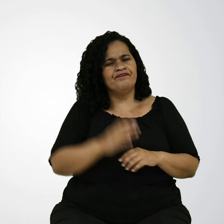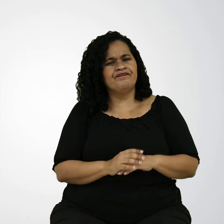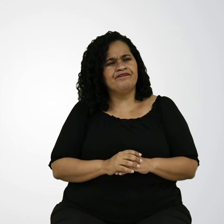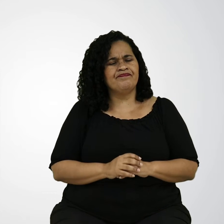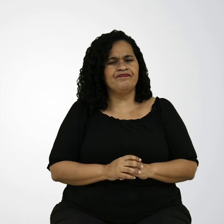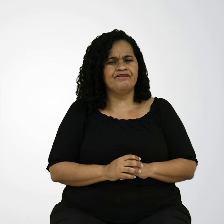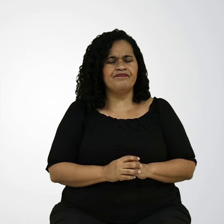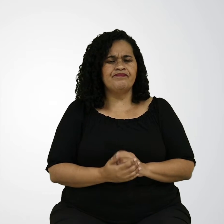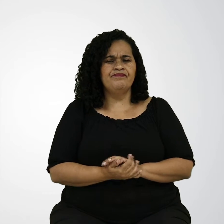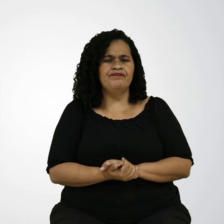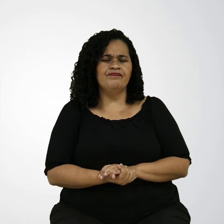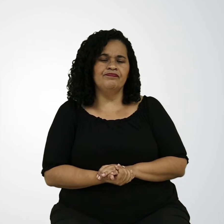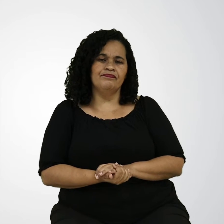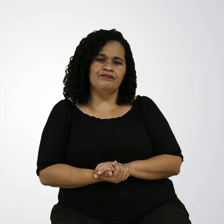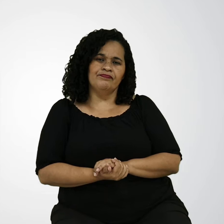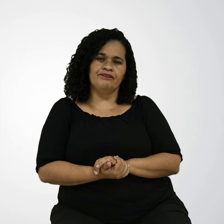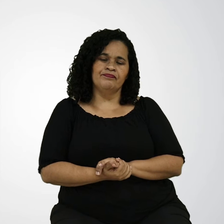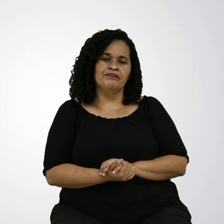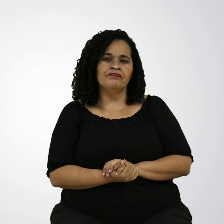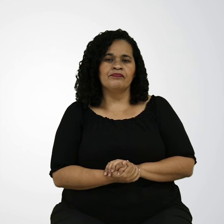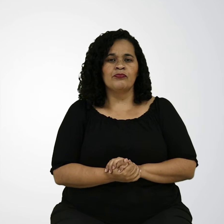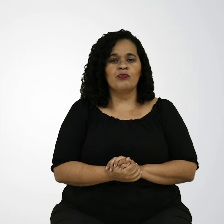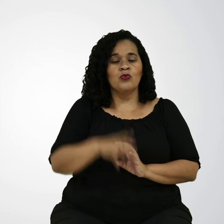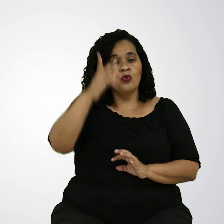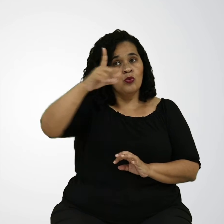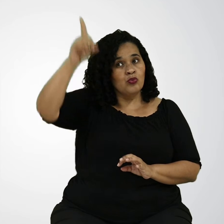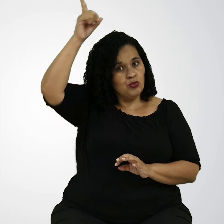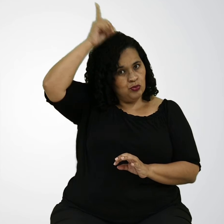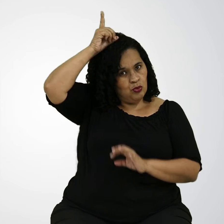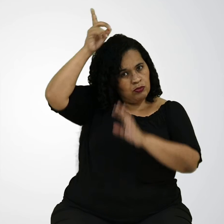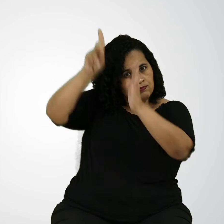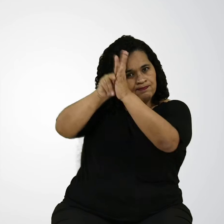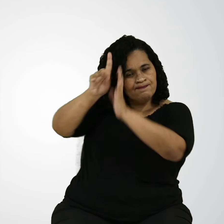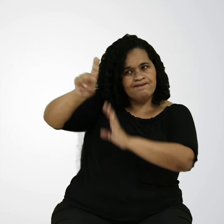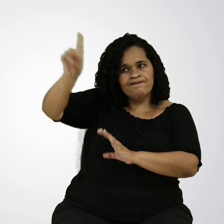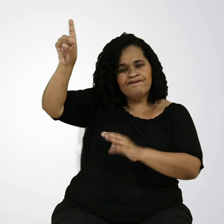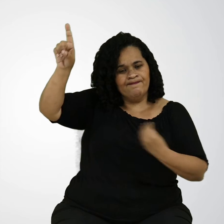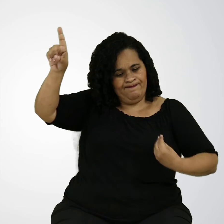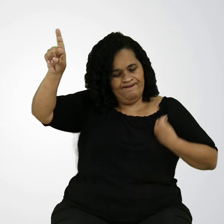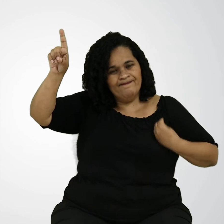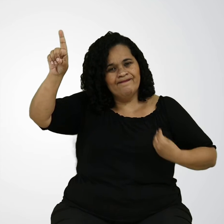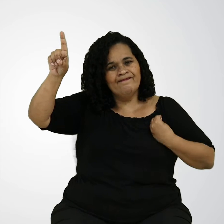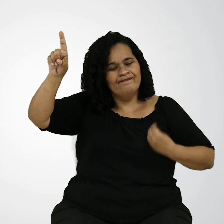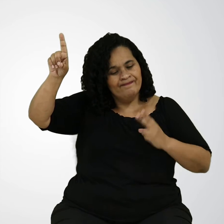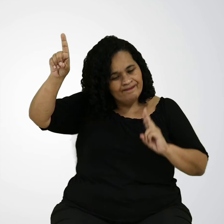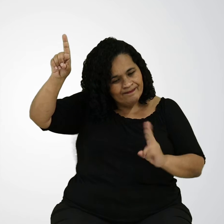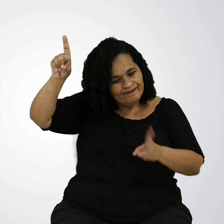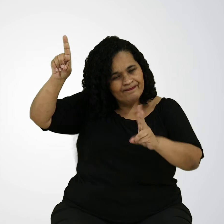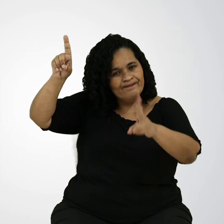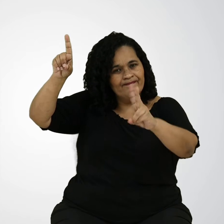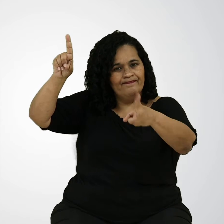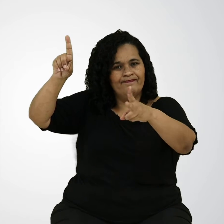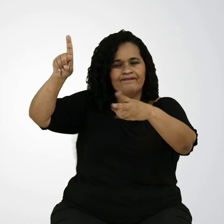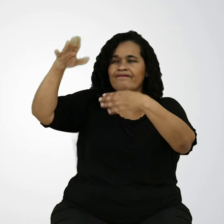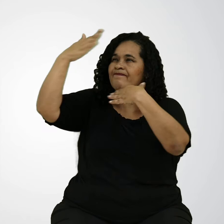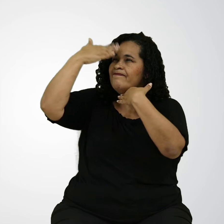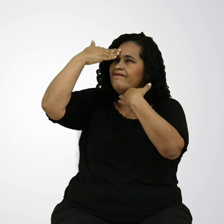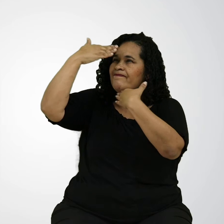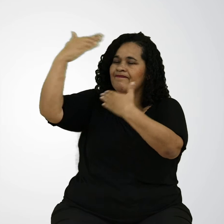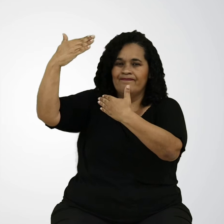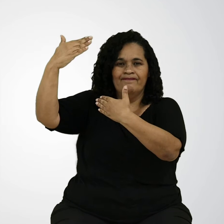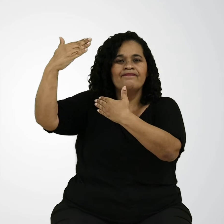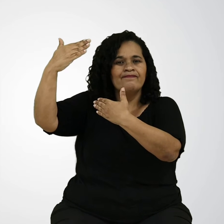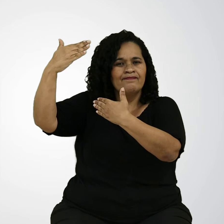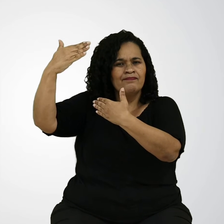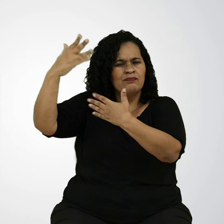de fato, assim, as dádivas de Deus estão presentes, né? Sim. E ser grato é um gatilho. Eu sempre